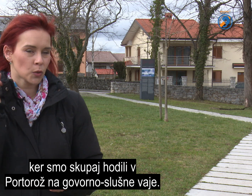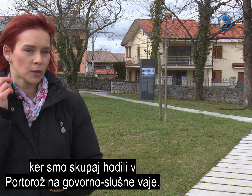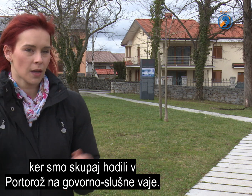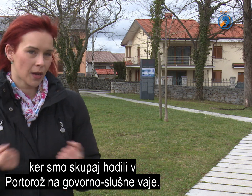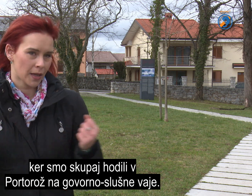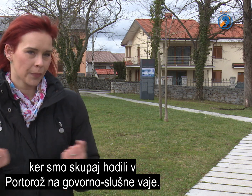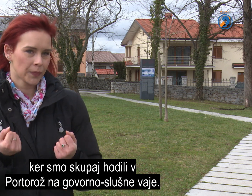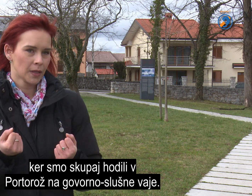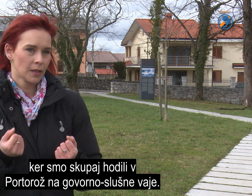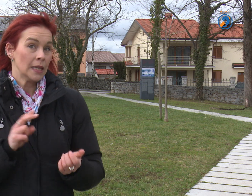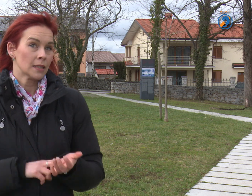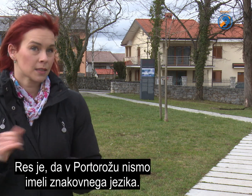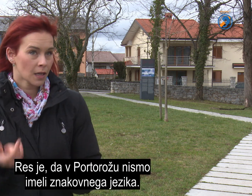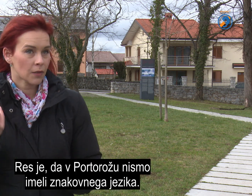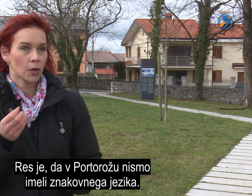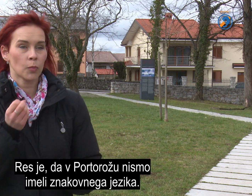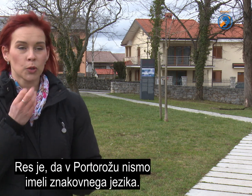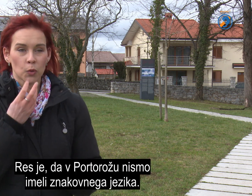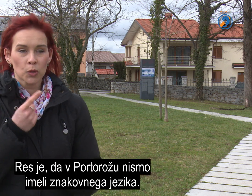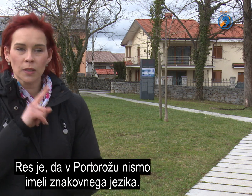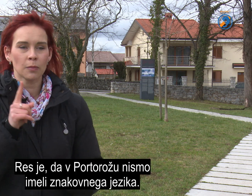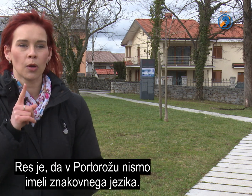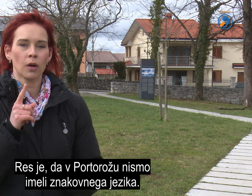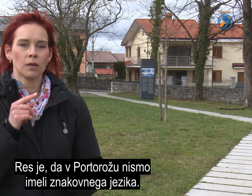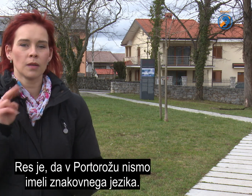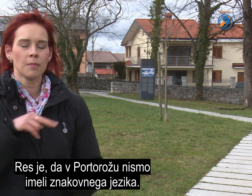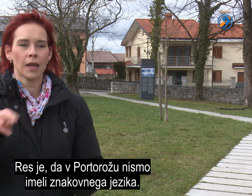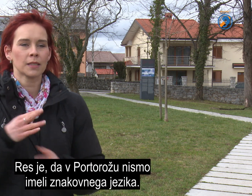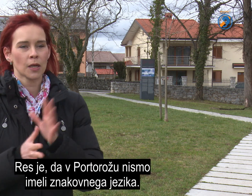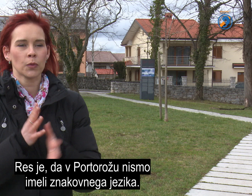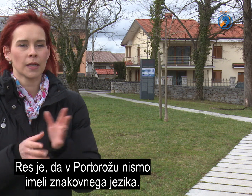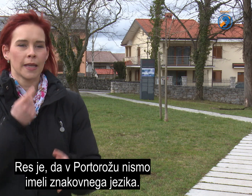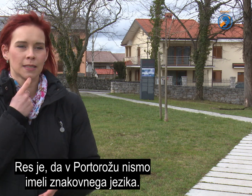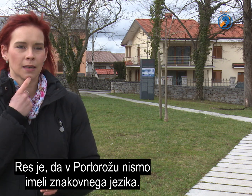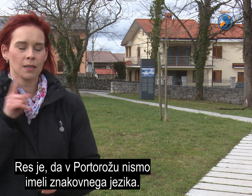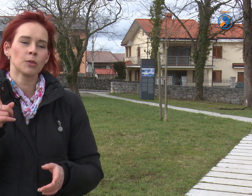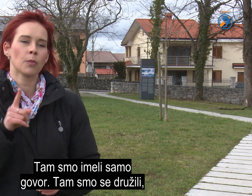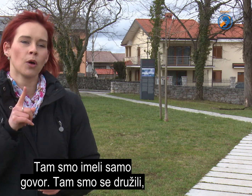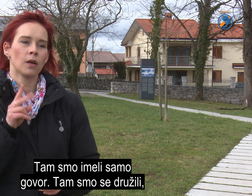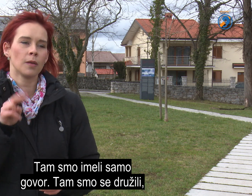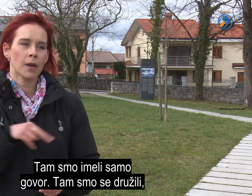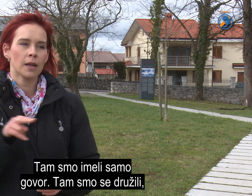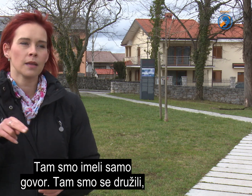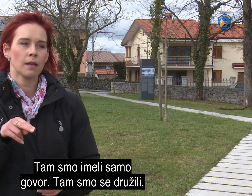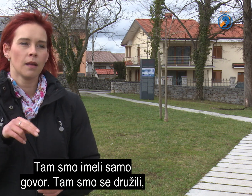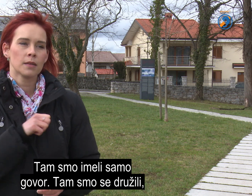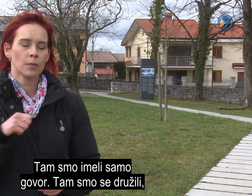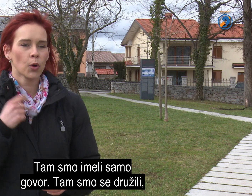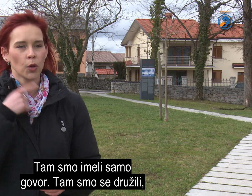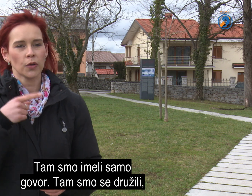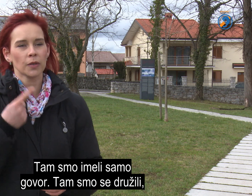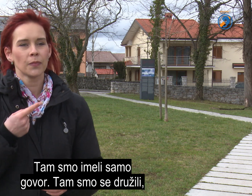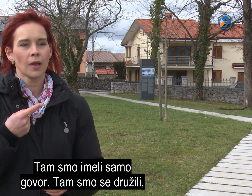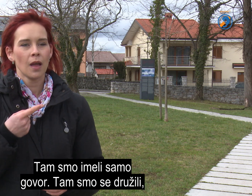govorne slušne vaje. Res je, da v Portorožu nismo imeli znakovnega jezika, tam smo imeli